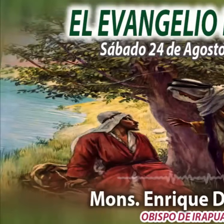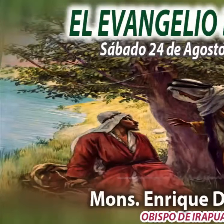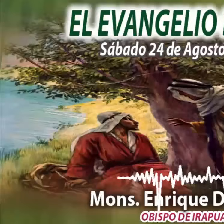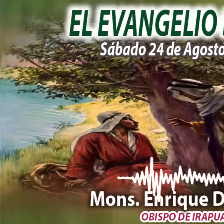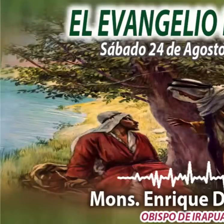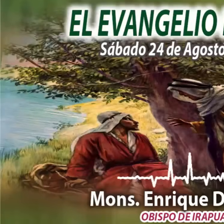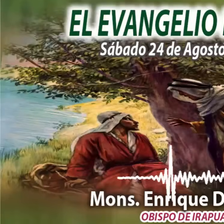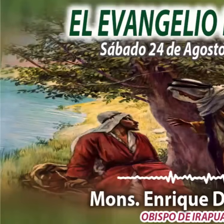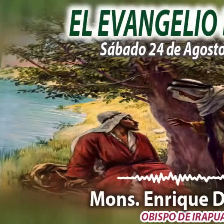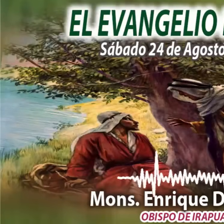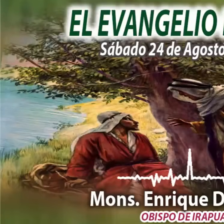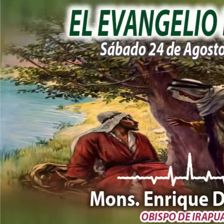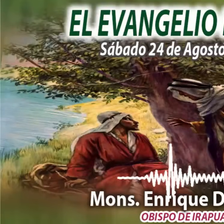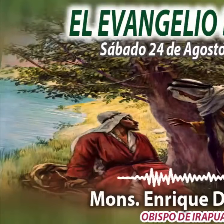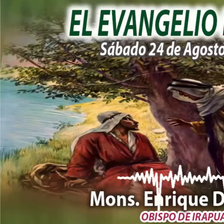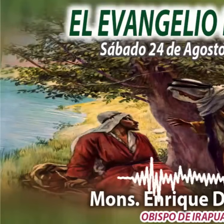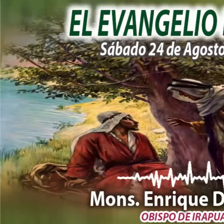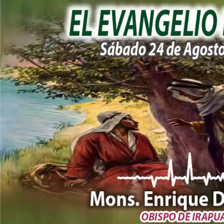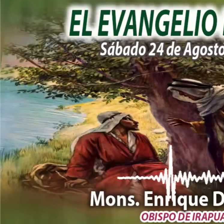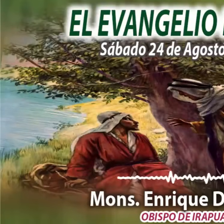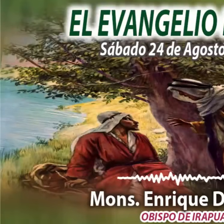de esperanza.